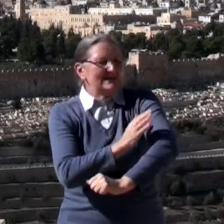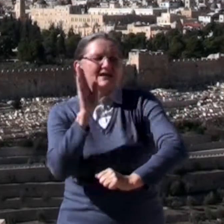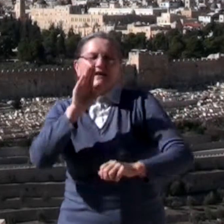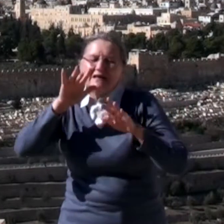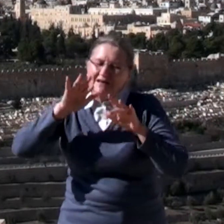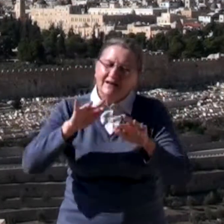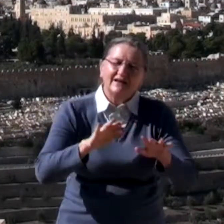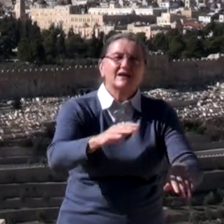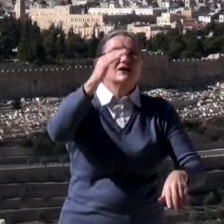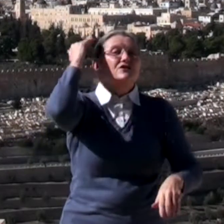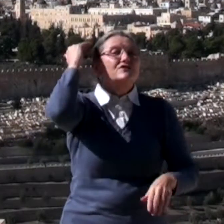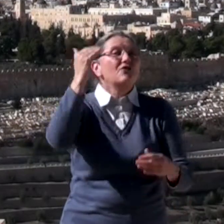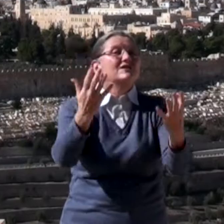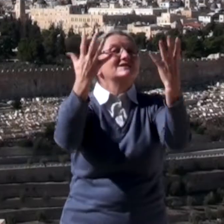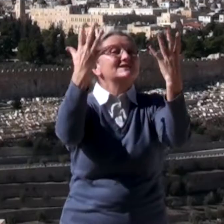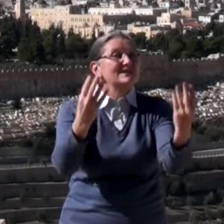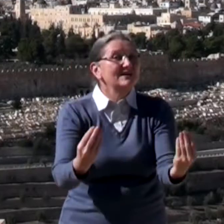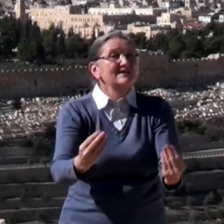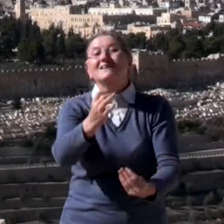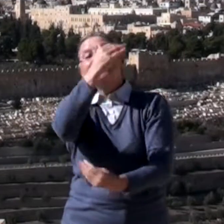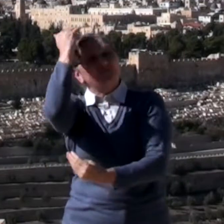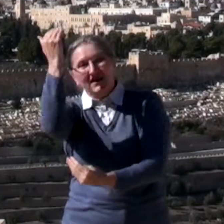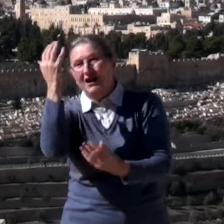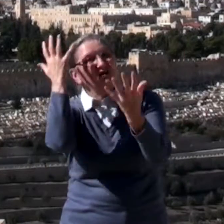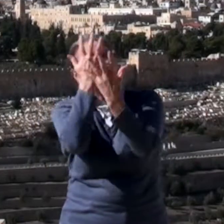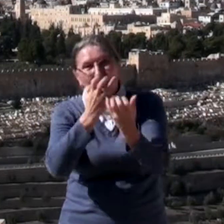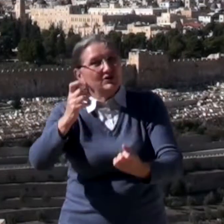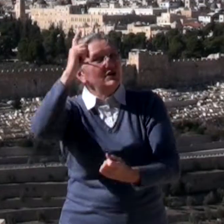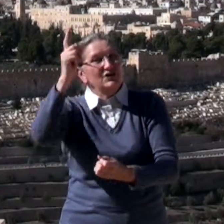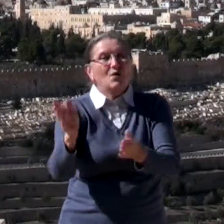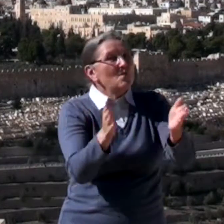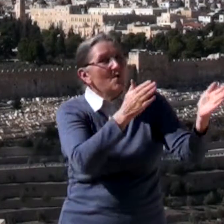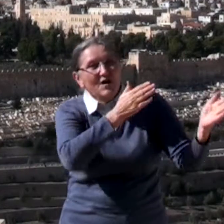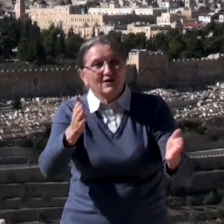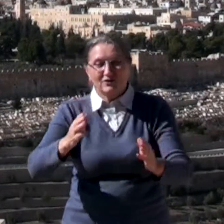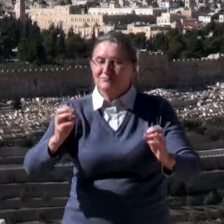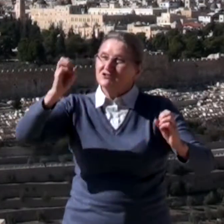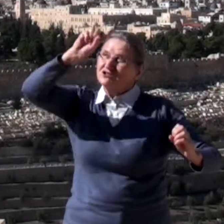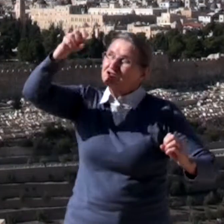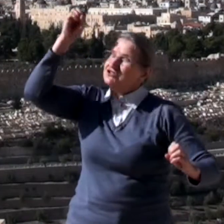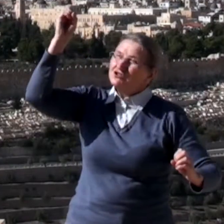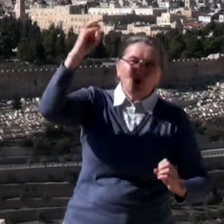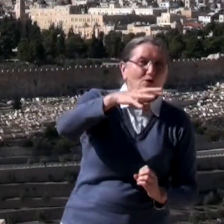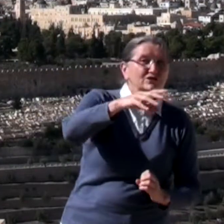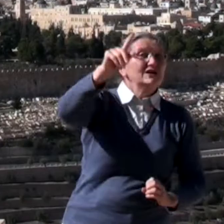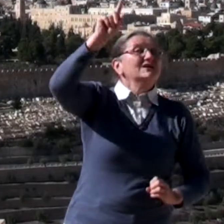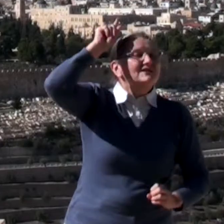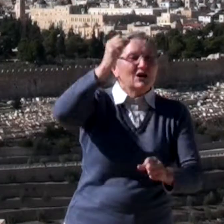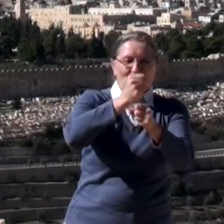реки, Твой день и Твоя ночь. Ты уготовал светило и солнце, Ты установил